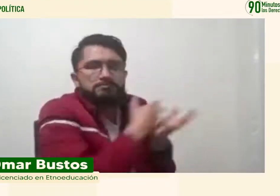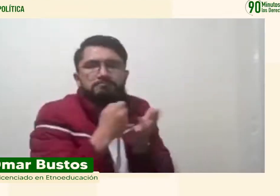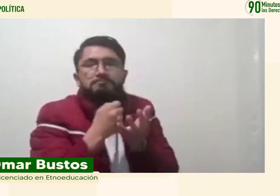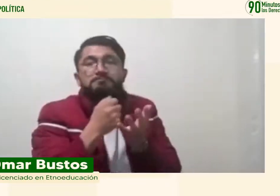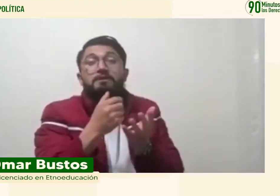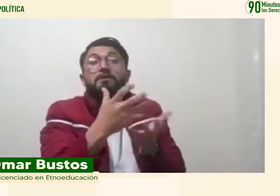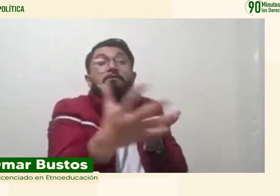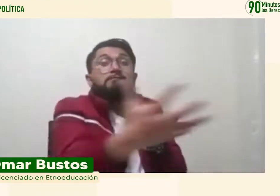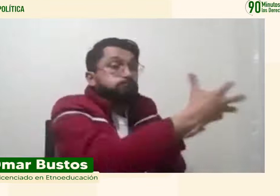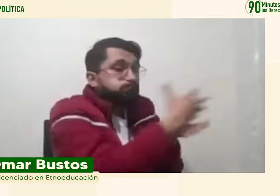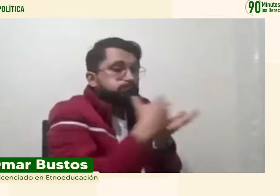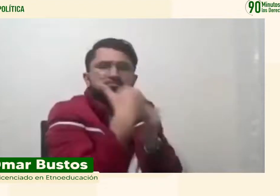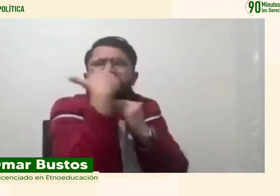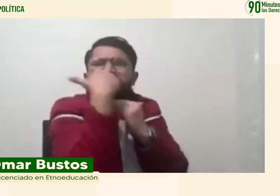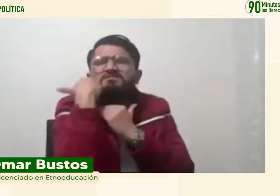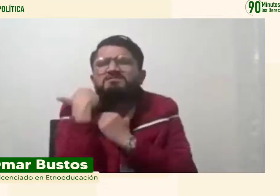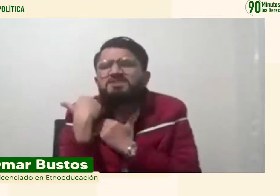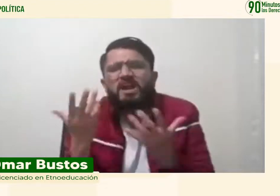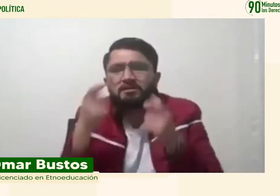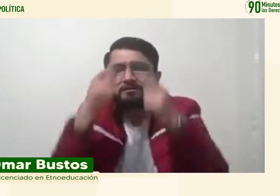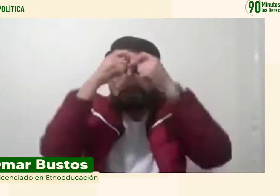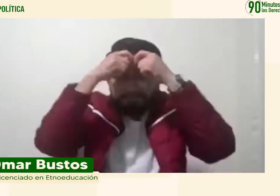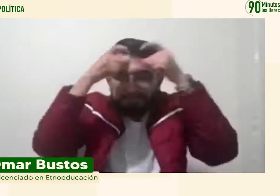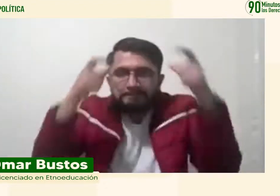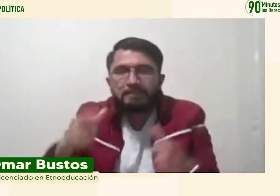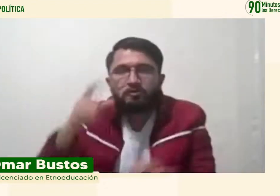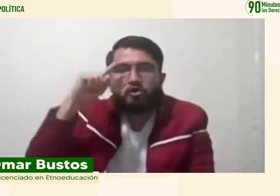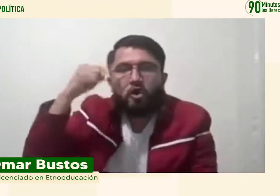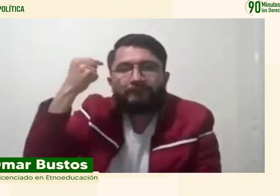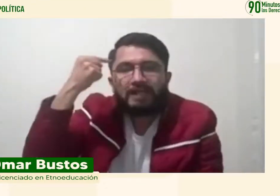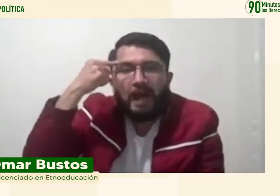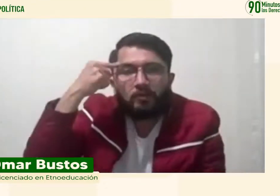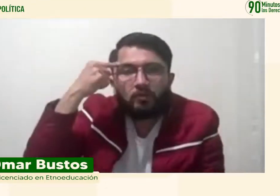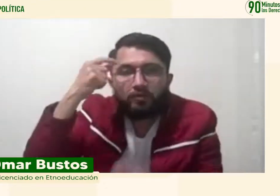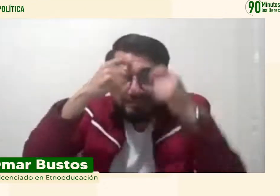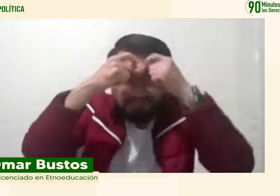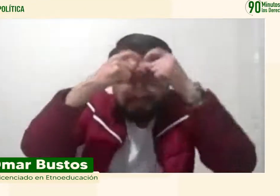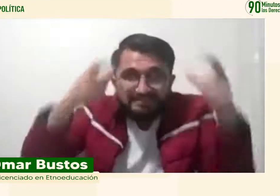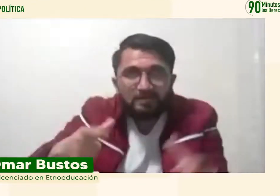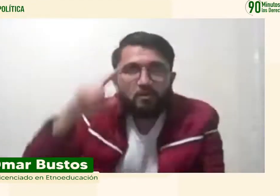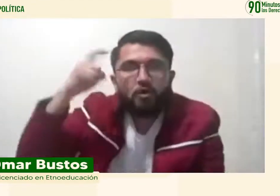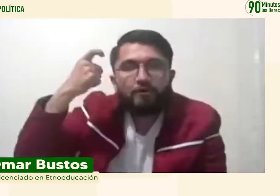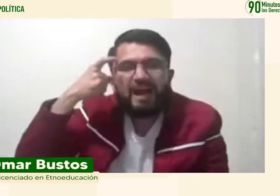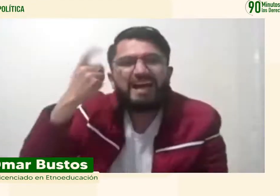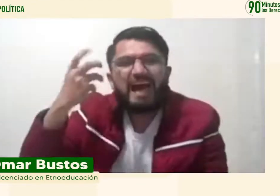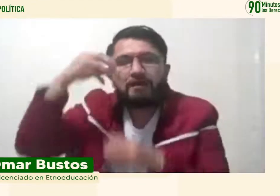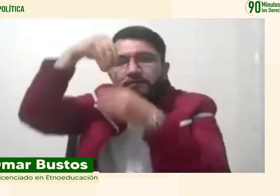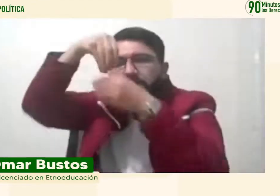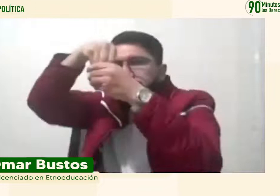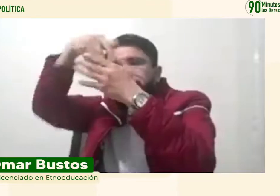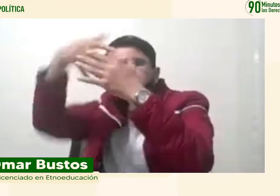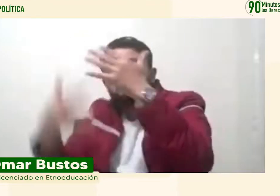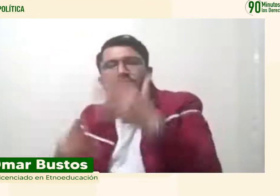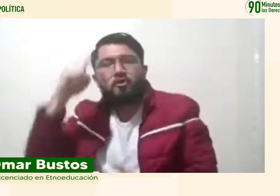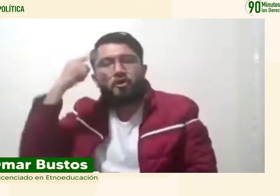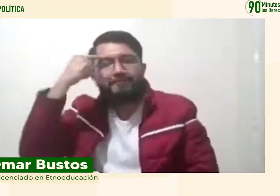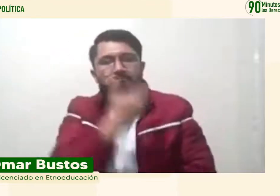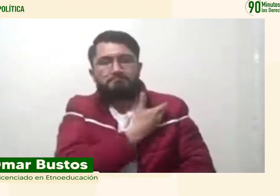exigen y el estado recoge toda esta información y es responsable el estado el gobierno el estado el gobierno